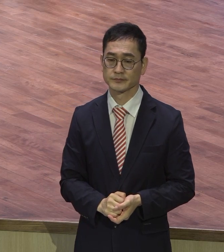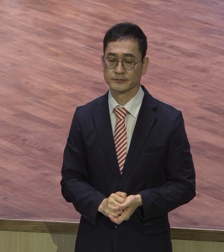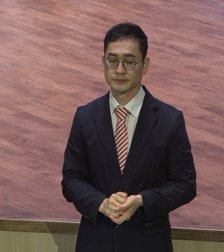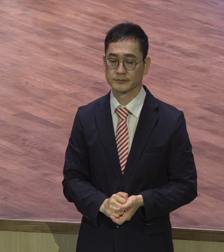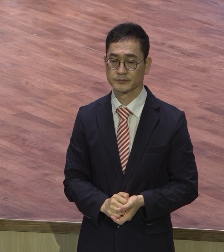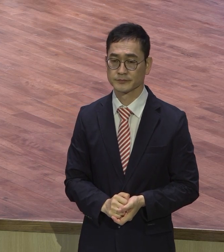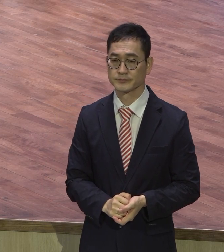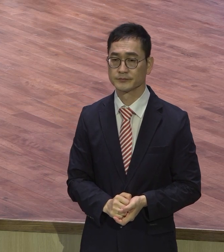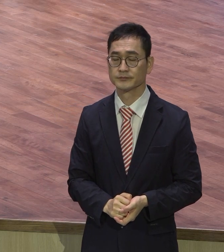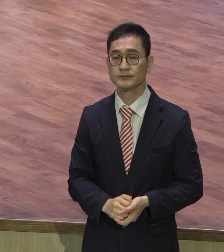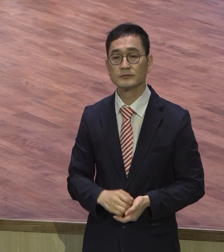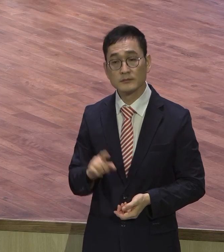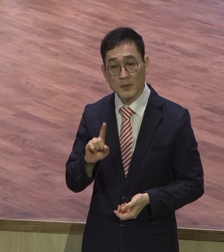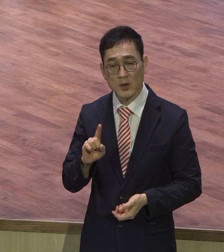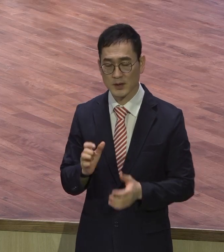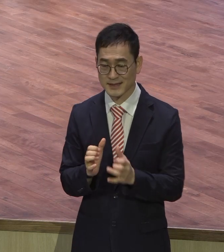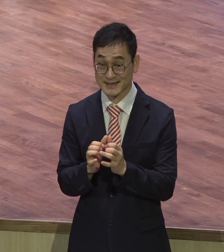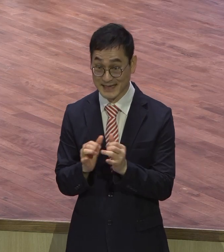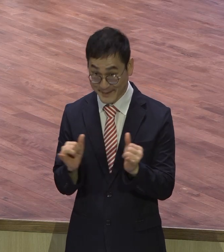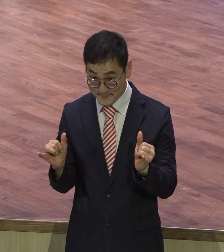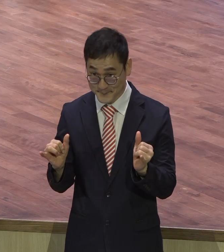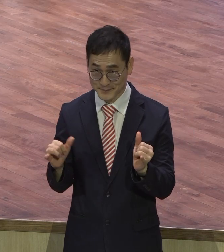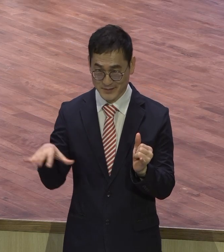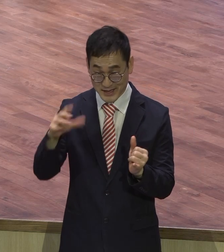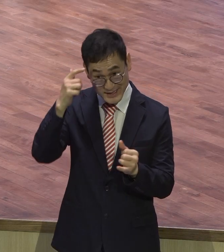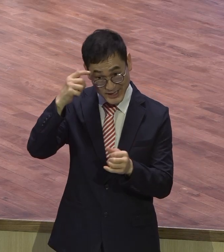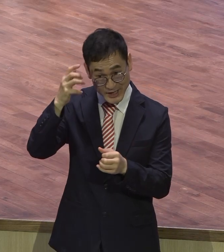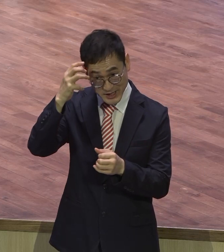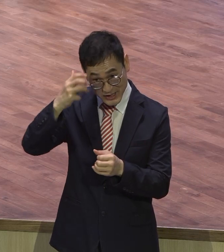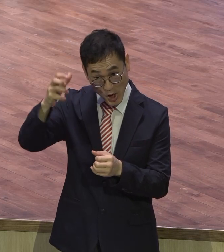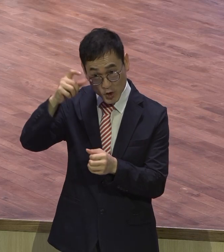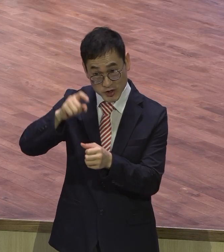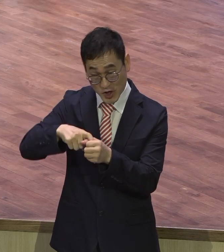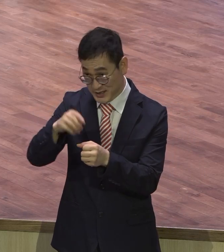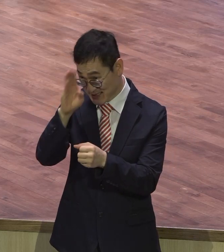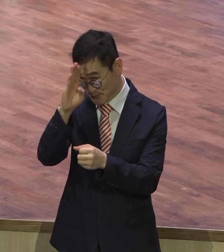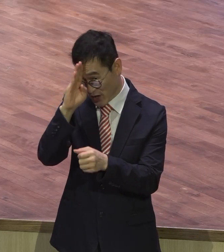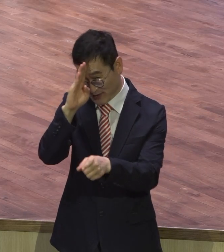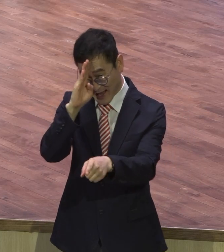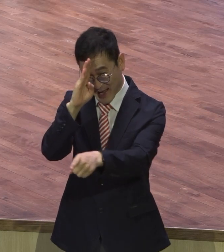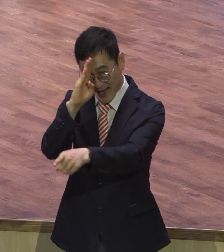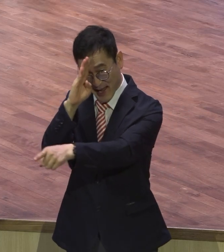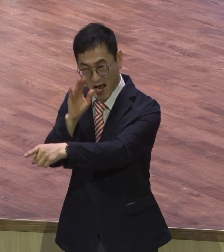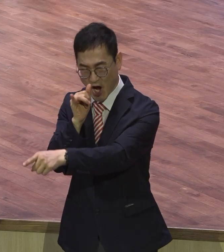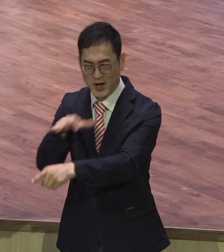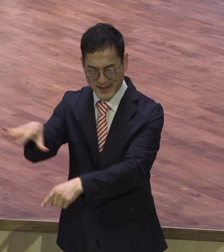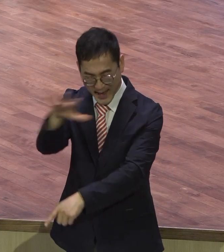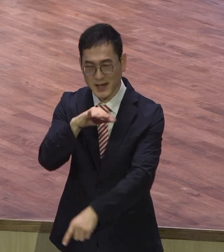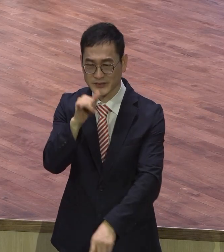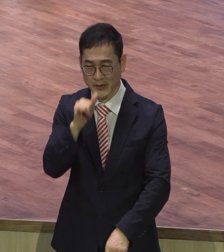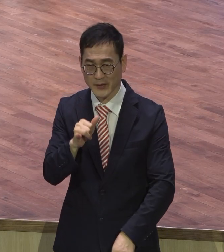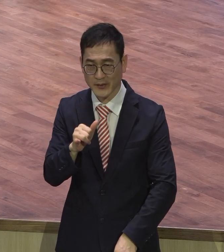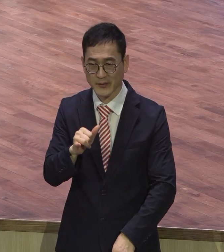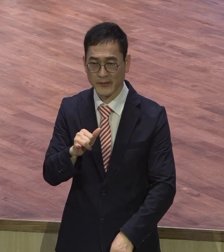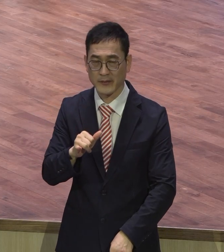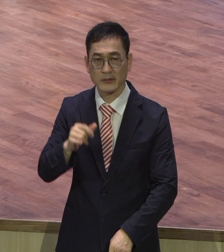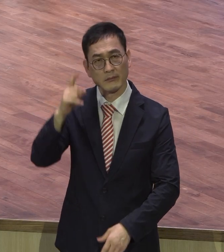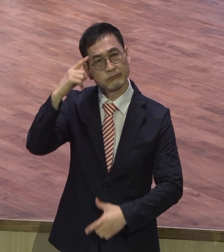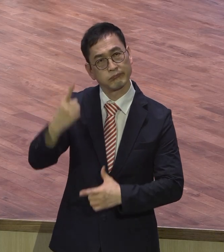정확하게 말하면 모든 인간이 영적 질병을 가지고 있는데 영적 질병을 몰라요.